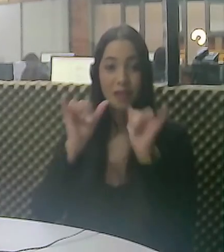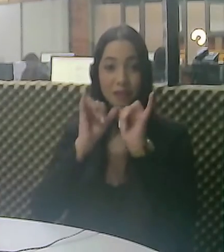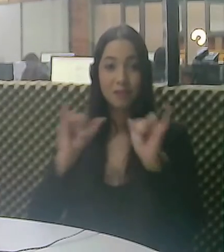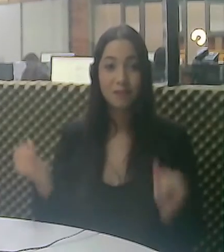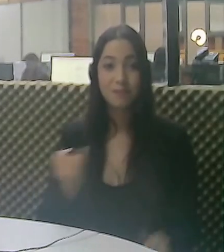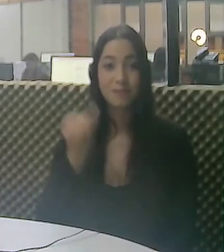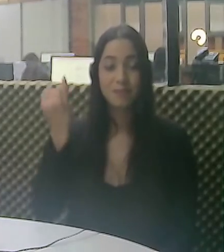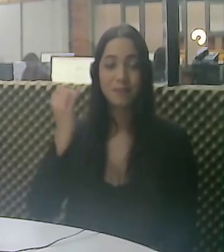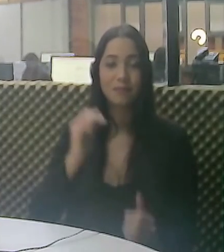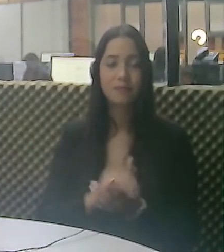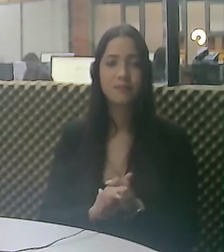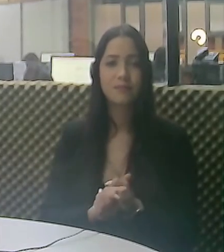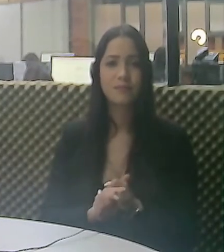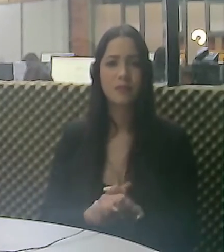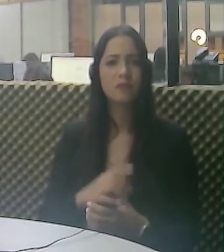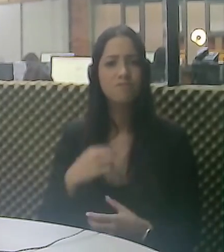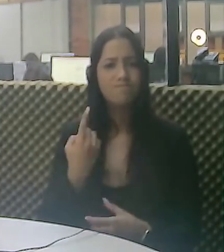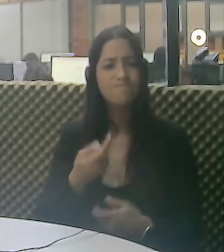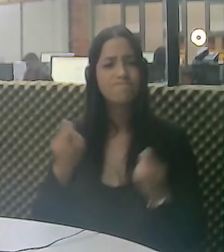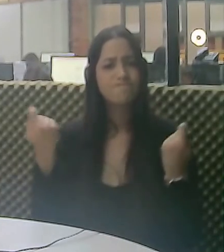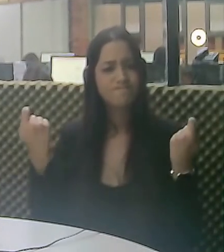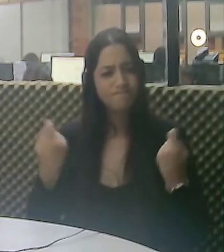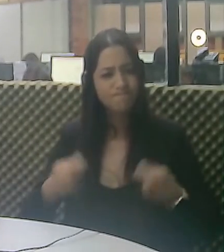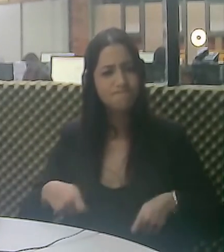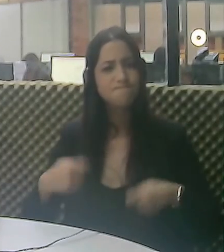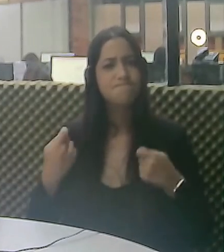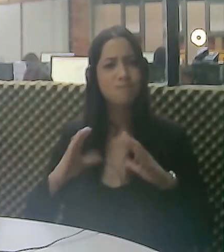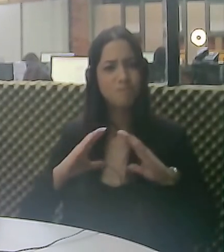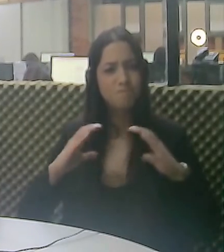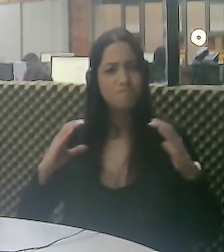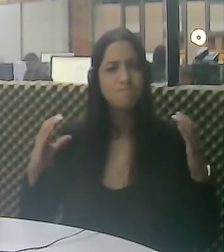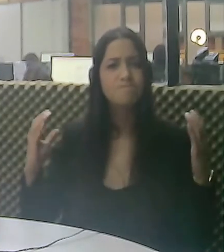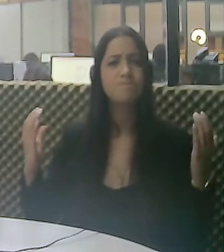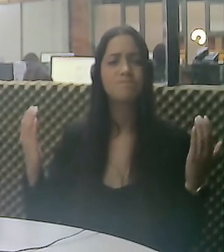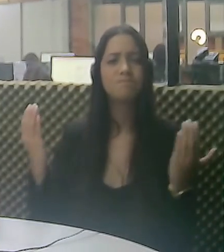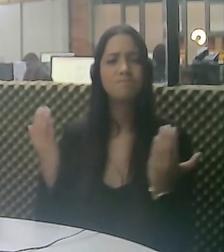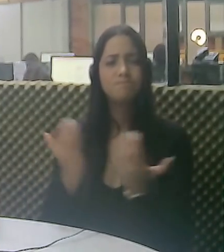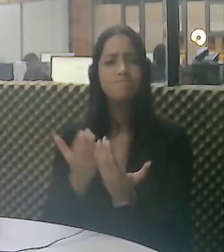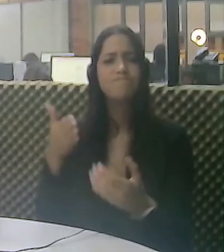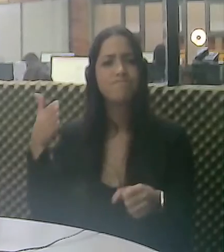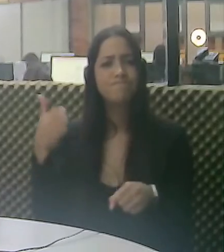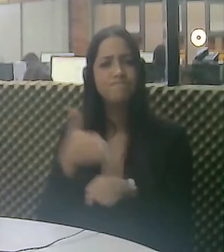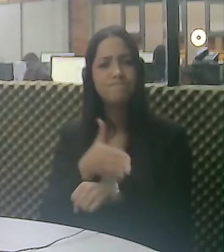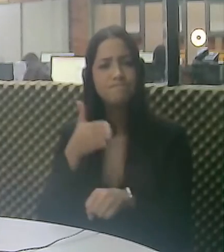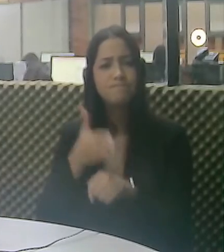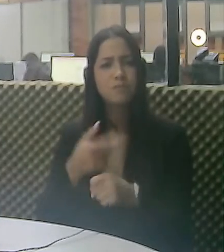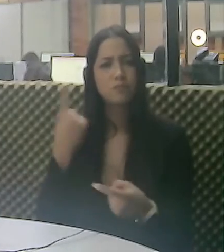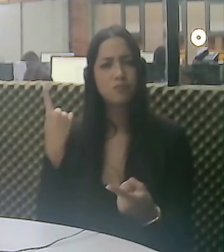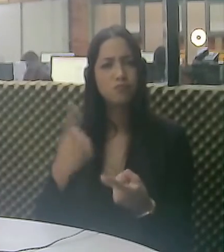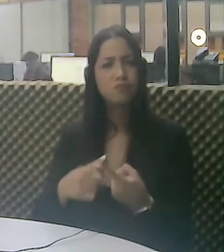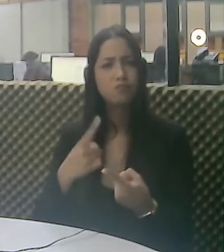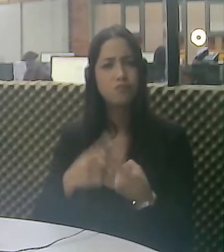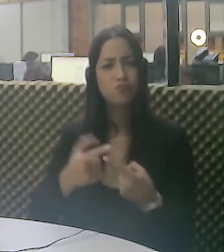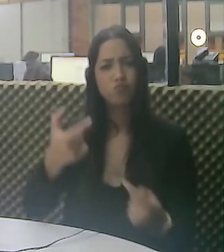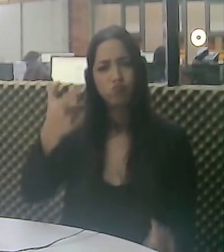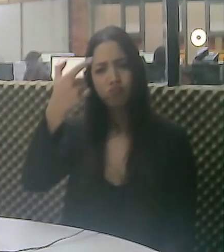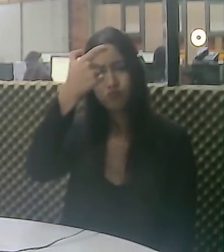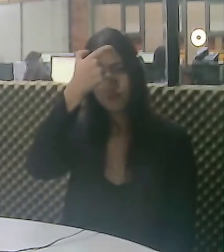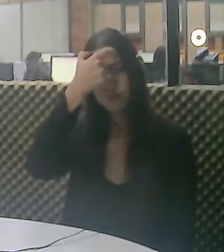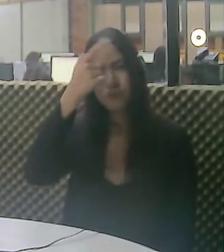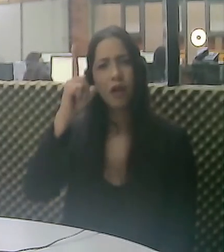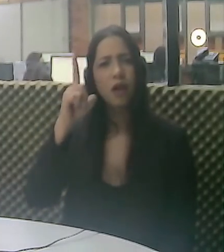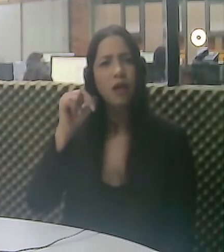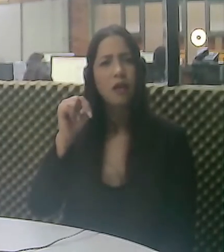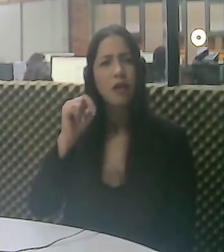evento que a comunidade em geral participa porque a conscientização é